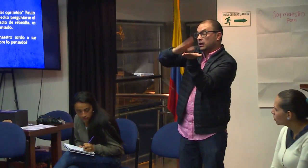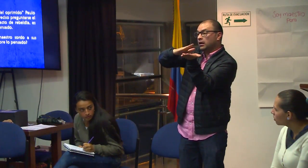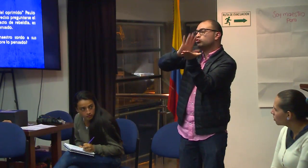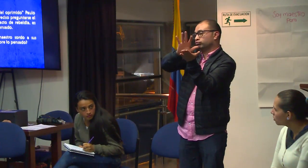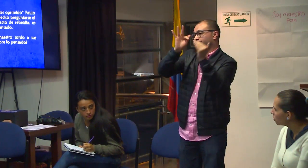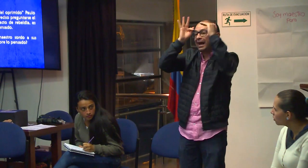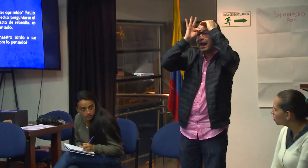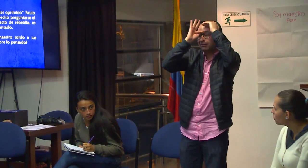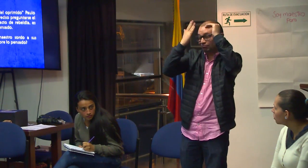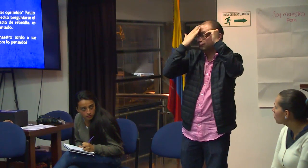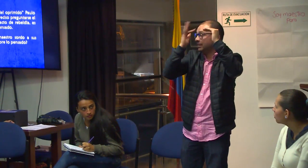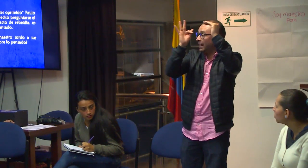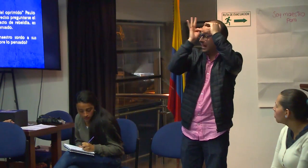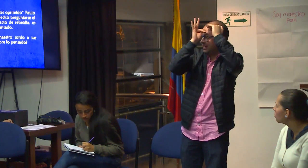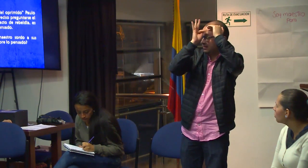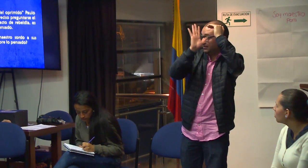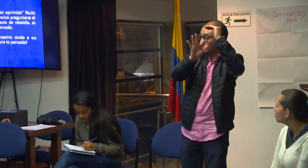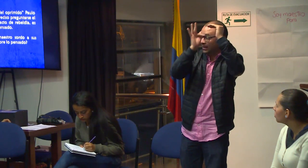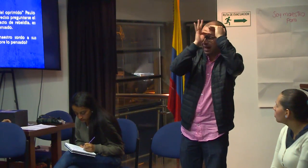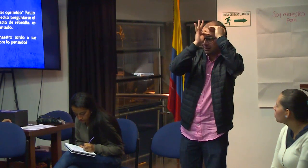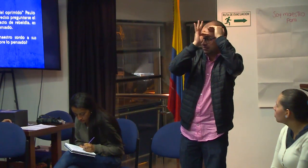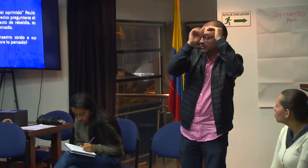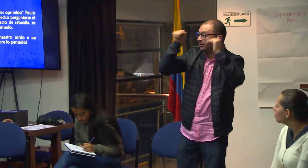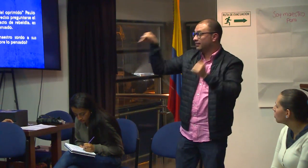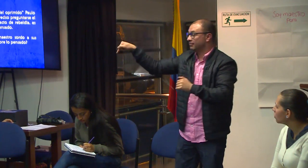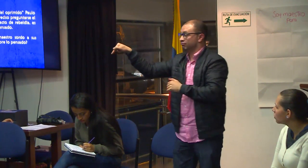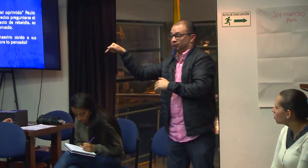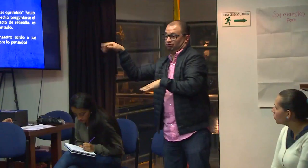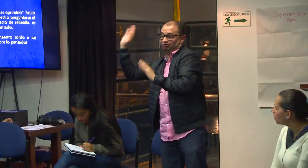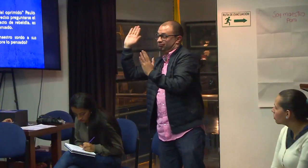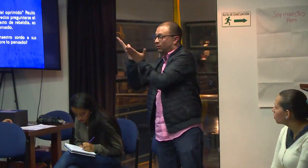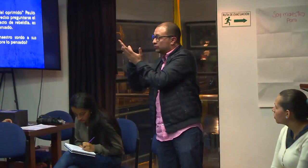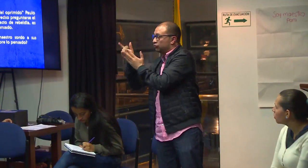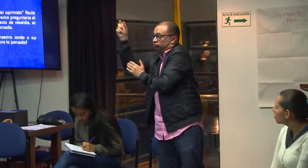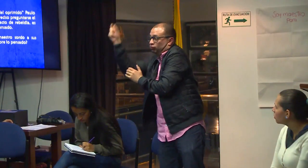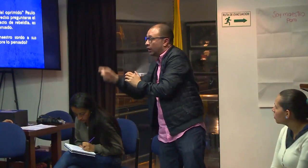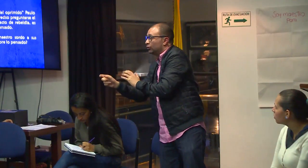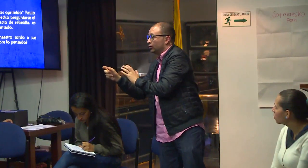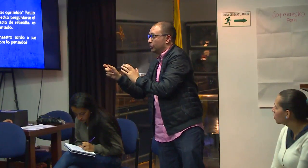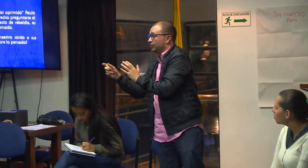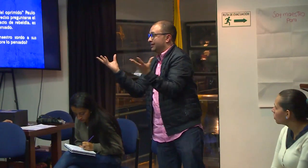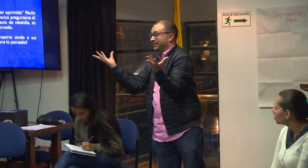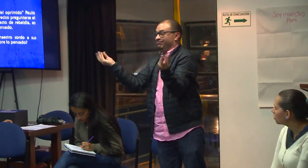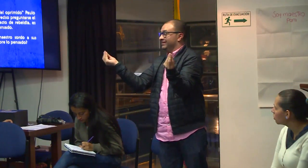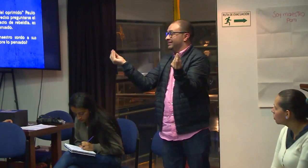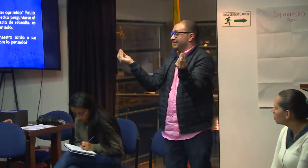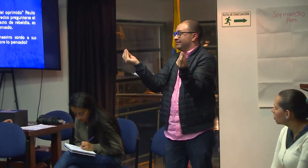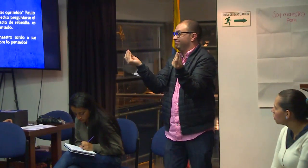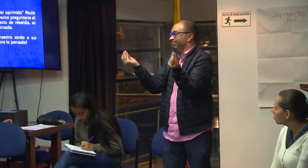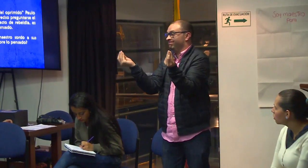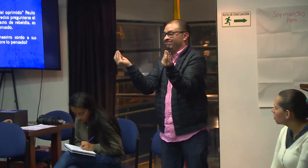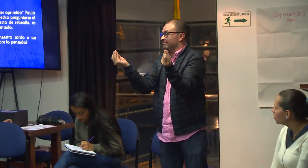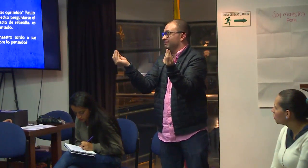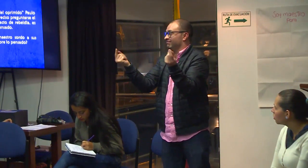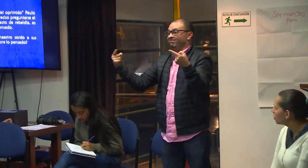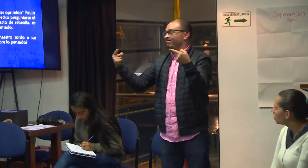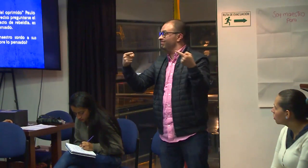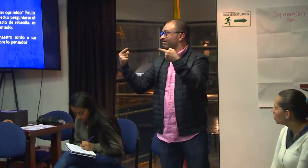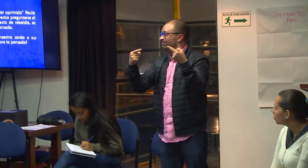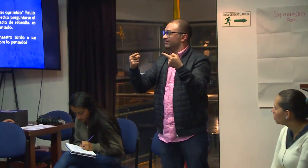sino que dejemos como esa tensión que ha existido en ese enfoque clínico y en el